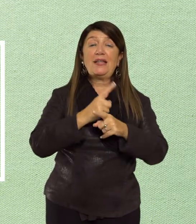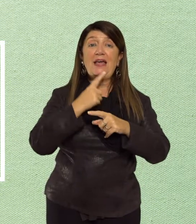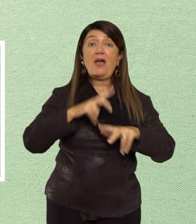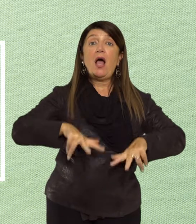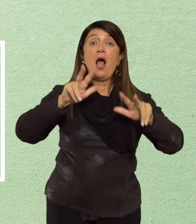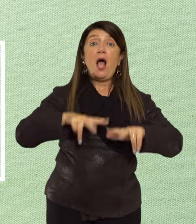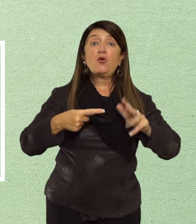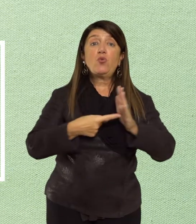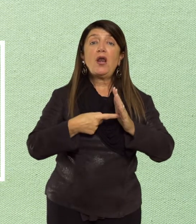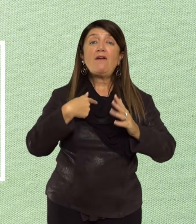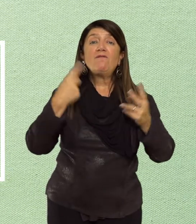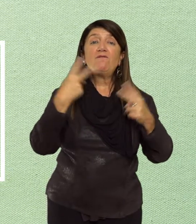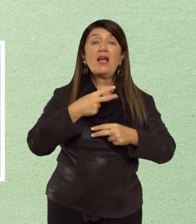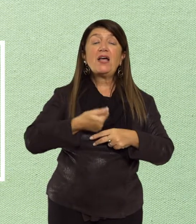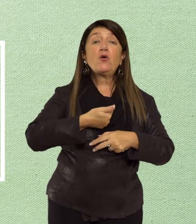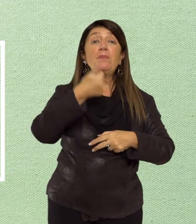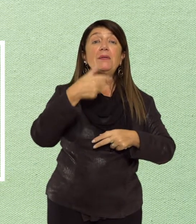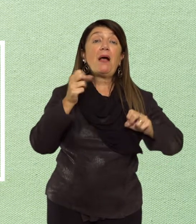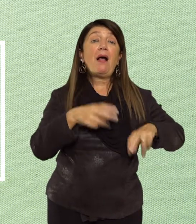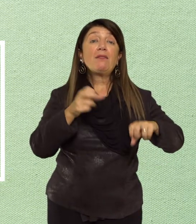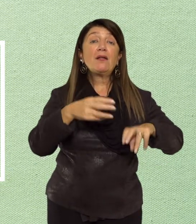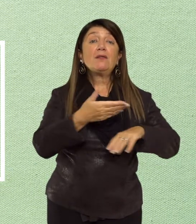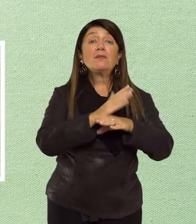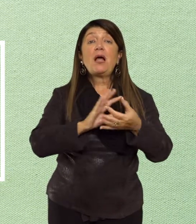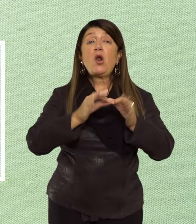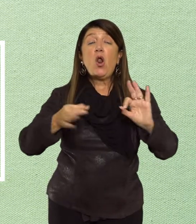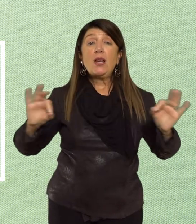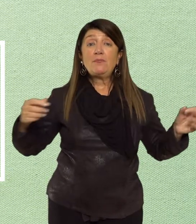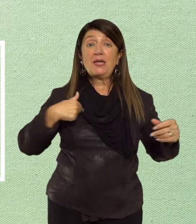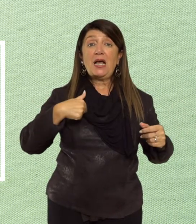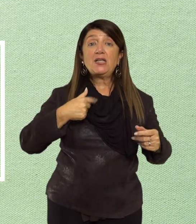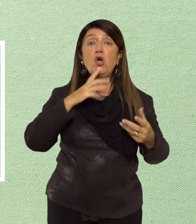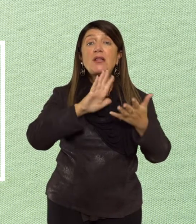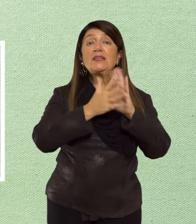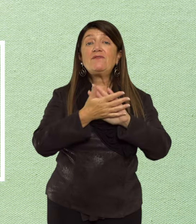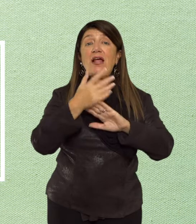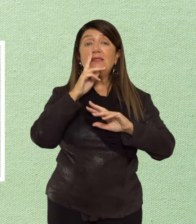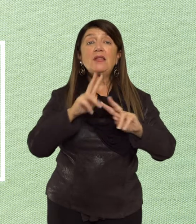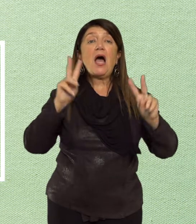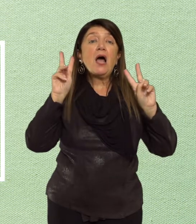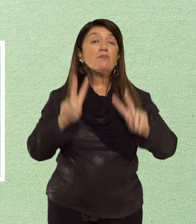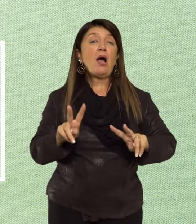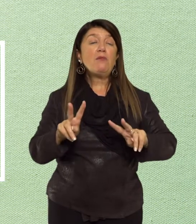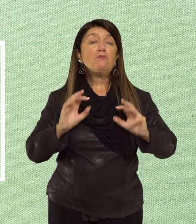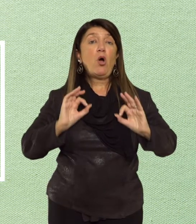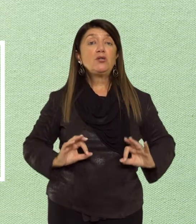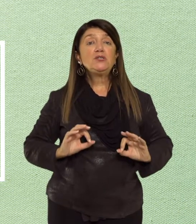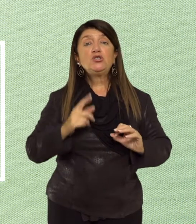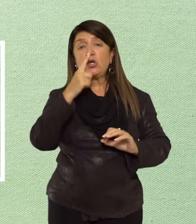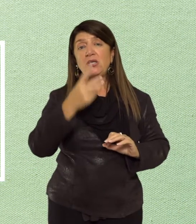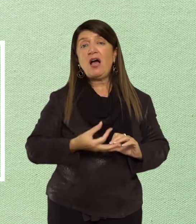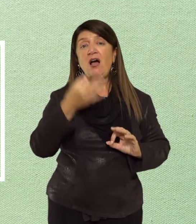prima atleta paralimpica ad entrare nel gruppo sportivo delle Fiamme Oro, quindi diventare una poliziotta a tutti gli effetti, ma per mettermi al servizio degli italiani